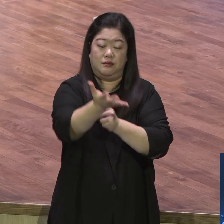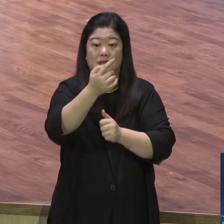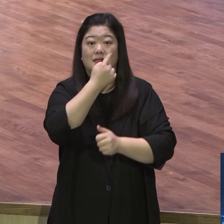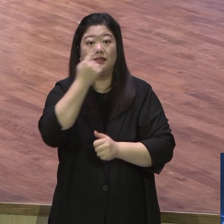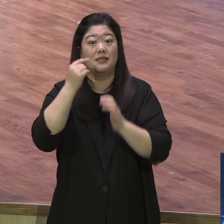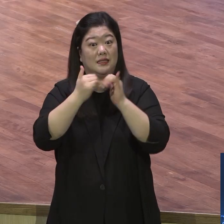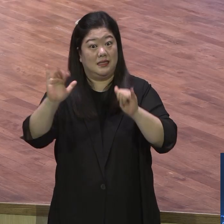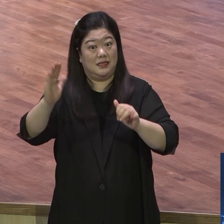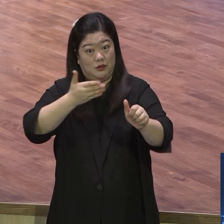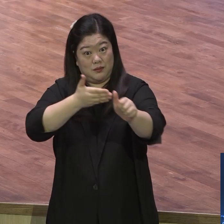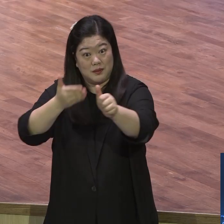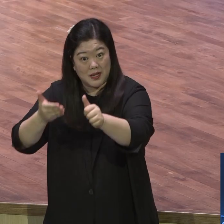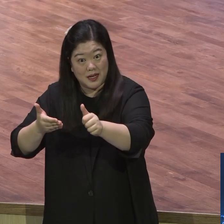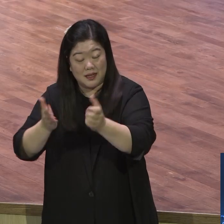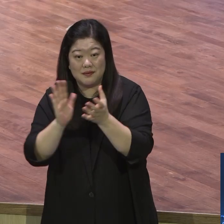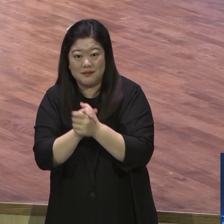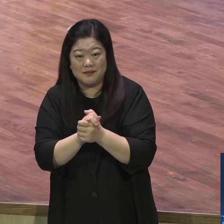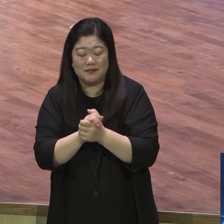결론입니다